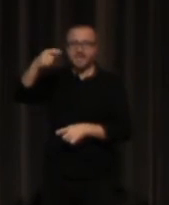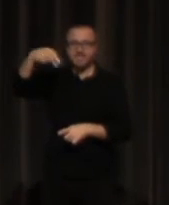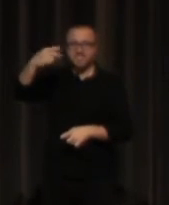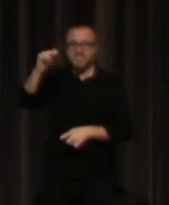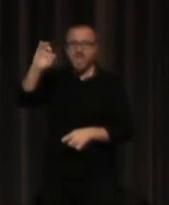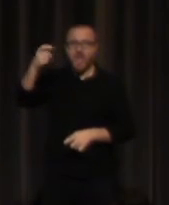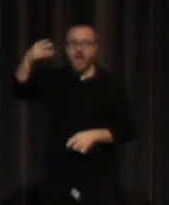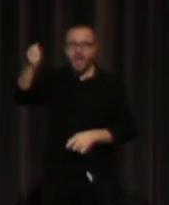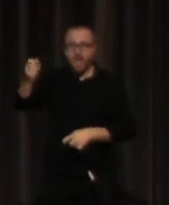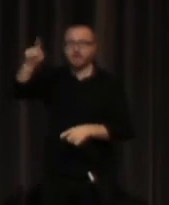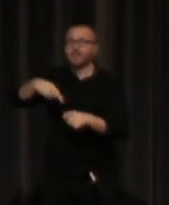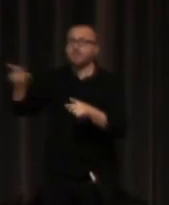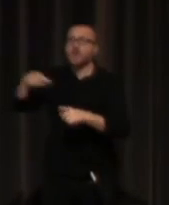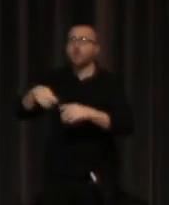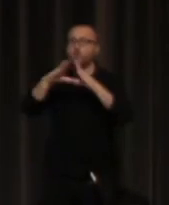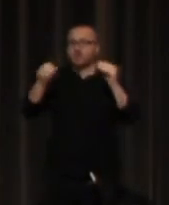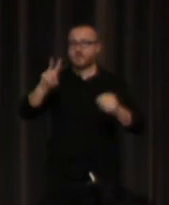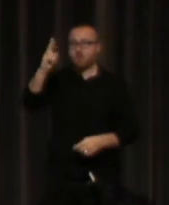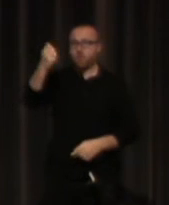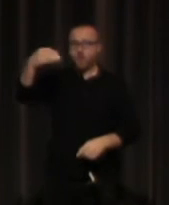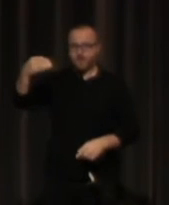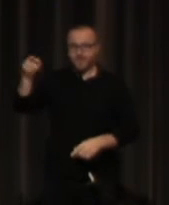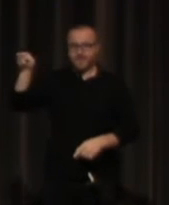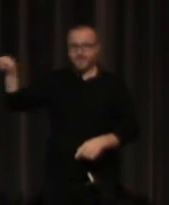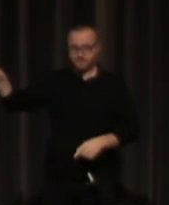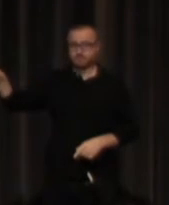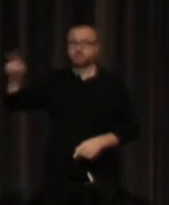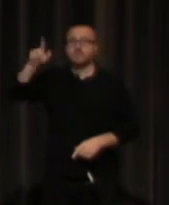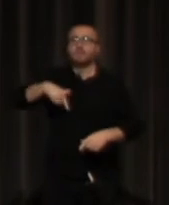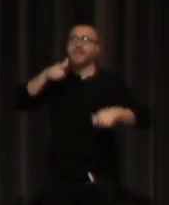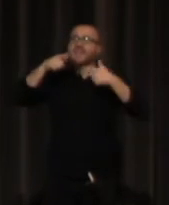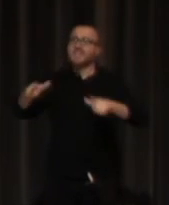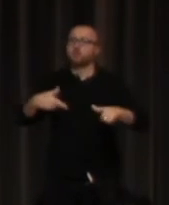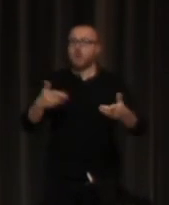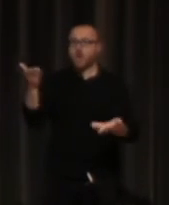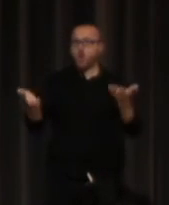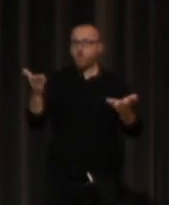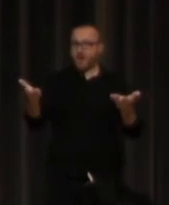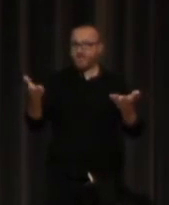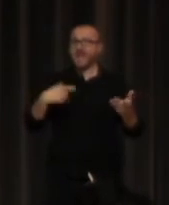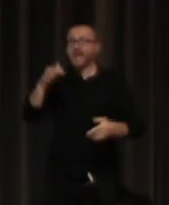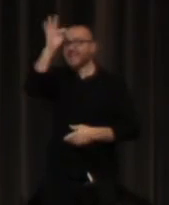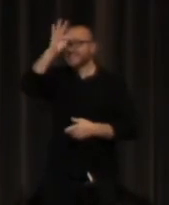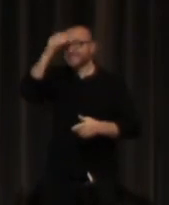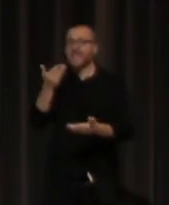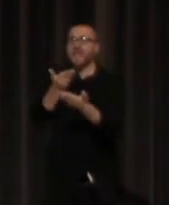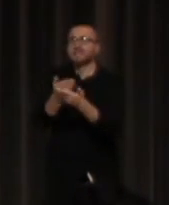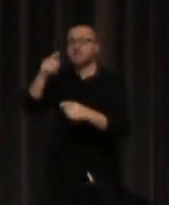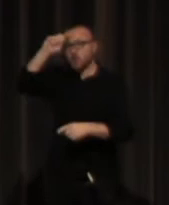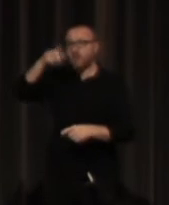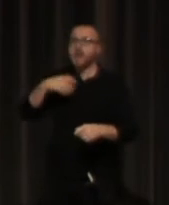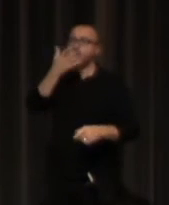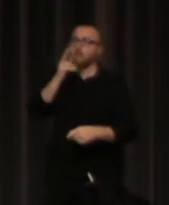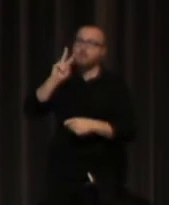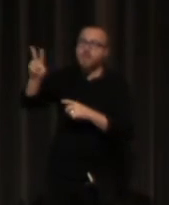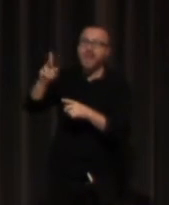a la Universitat Autònoma de Barcelona en literatura comparada amb una tesi titulada, mireu que bonic, El